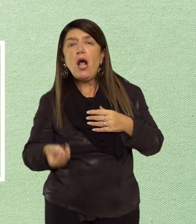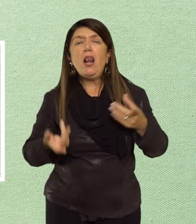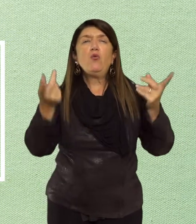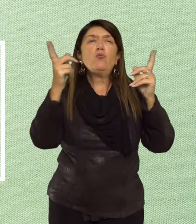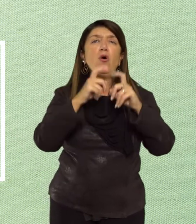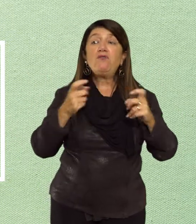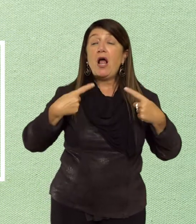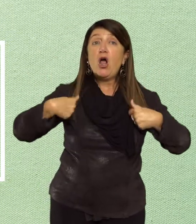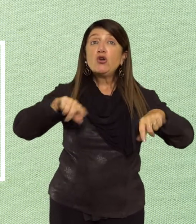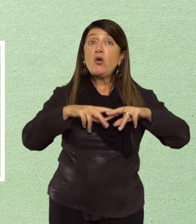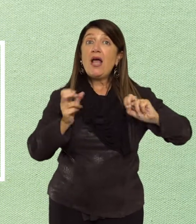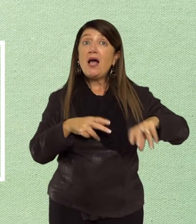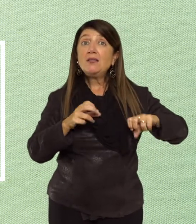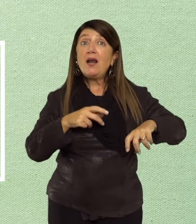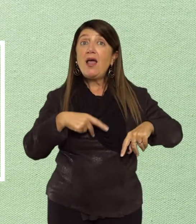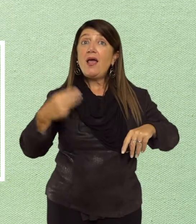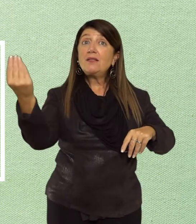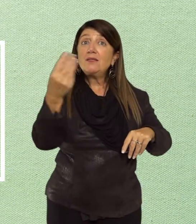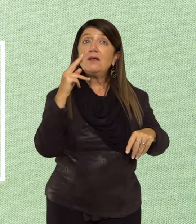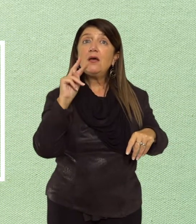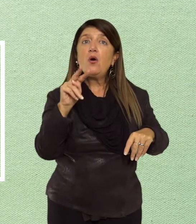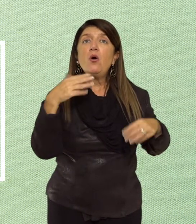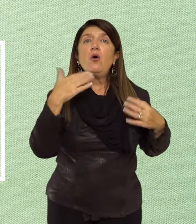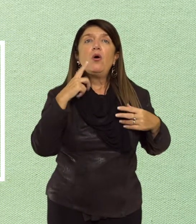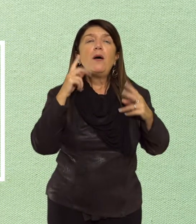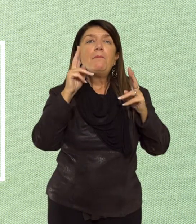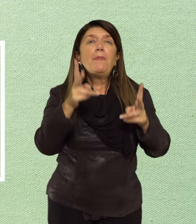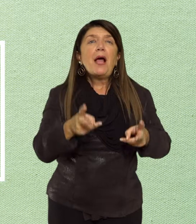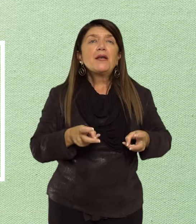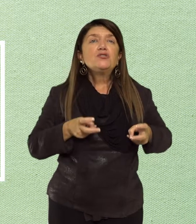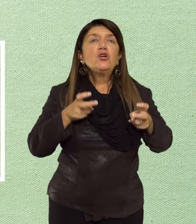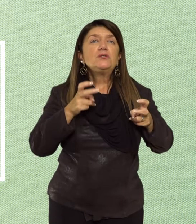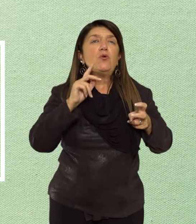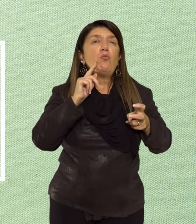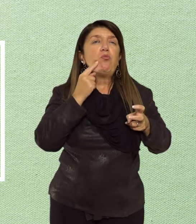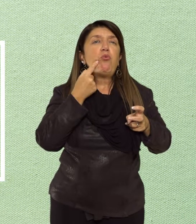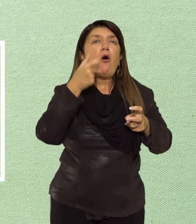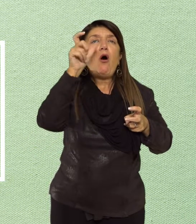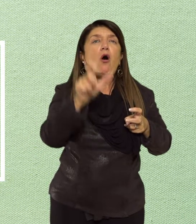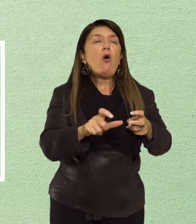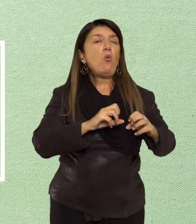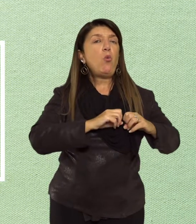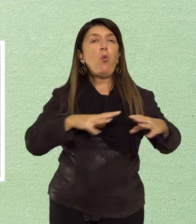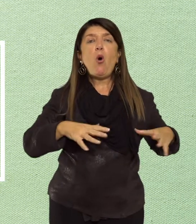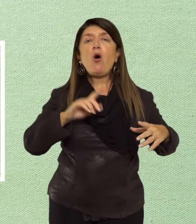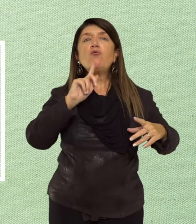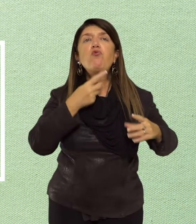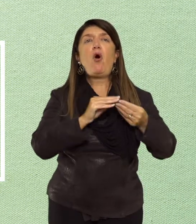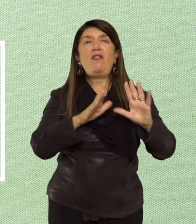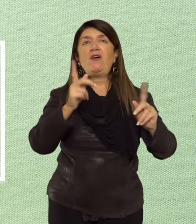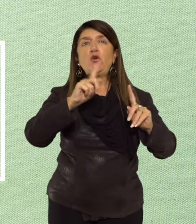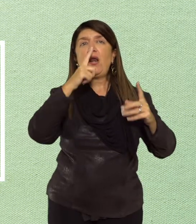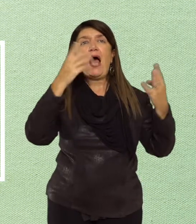noi atleti è che le cose le fa, ma perché vuole farle, non perché deve farle. E questa non è una cosa scontata ed è una cosa che noi atleti